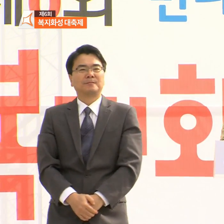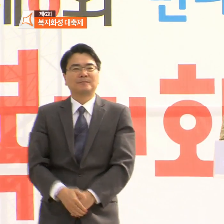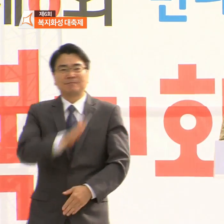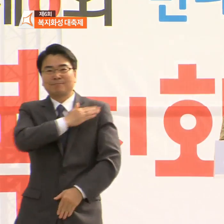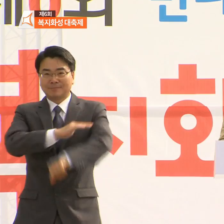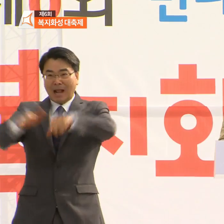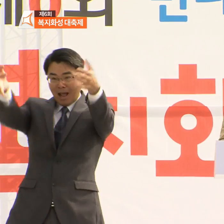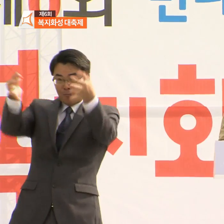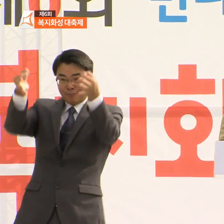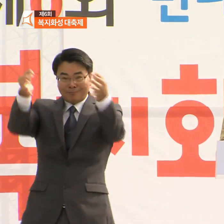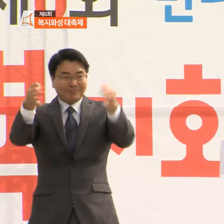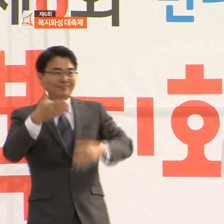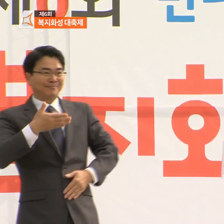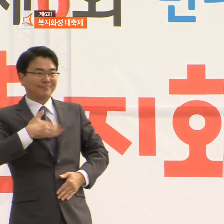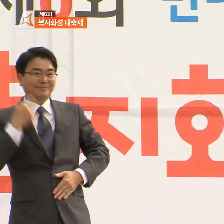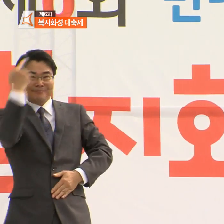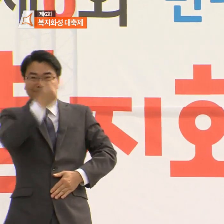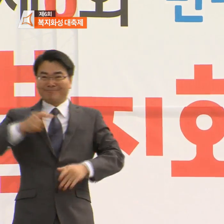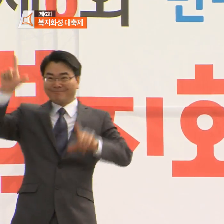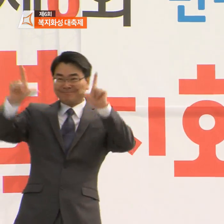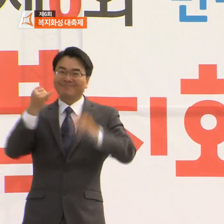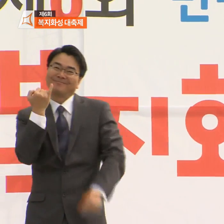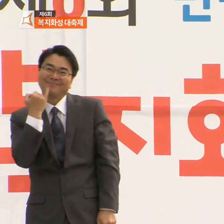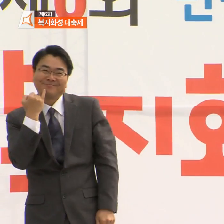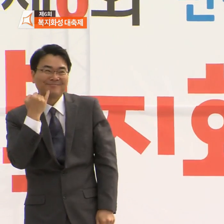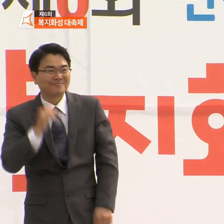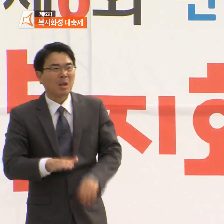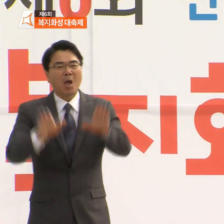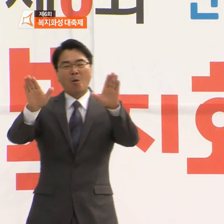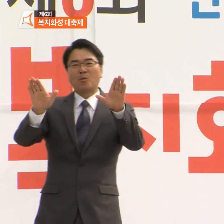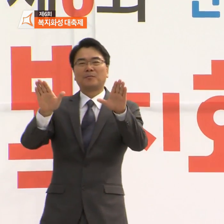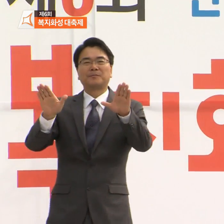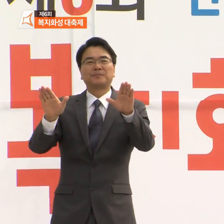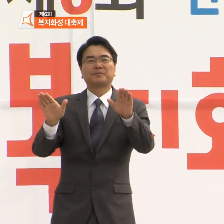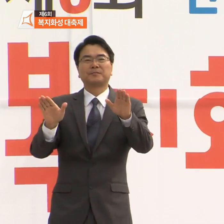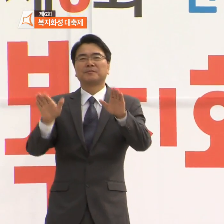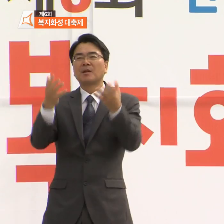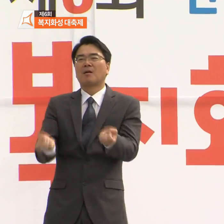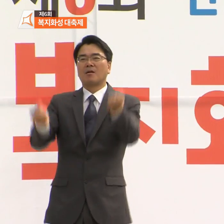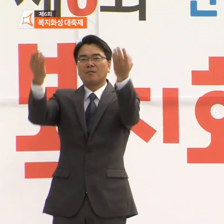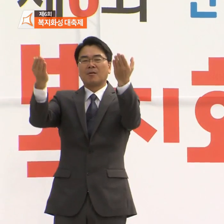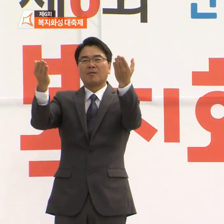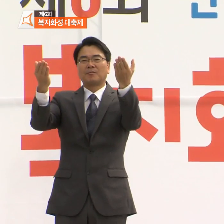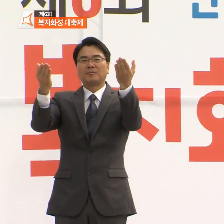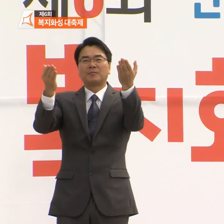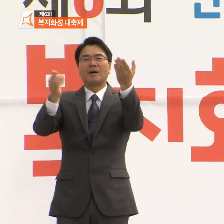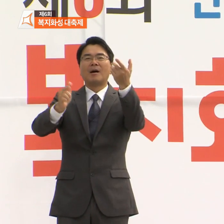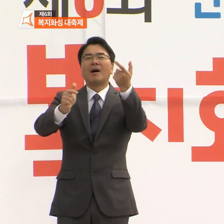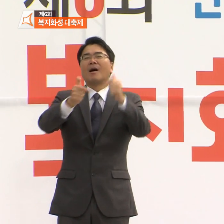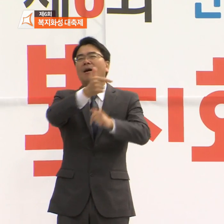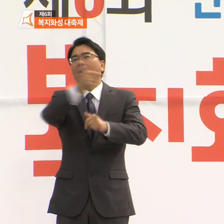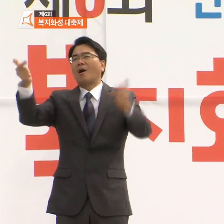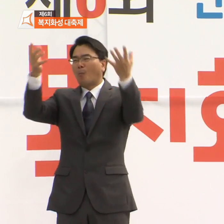보이시나요? 괜찮아요? 받을만한가요? 예, 제가 오늘 행사 엄청 겁나게 많은